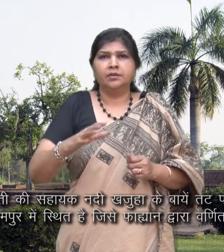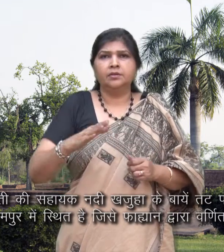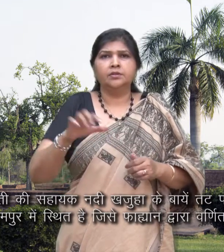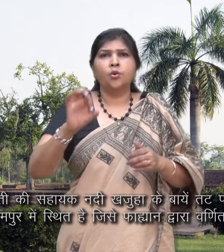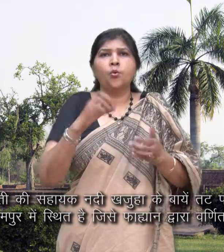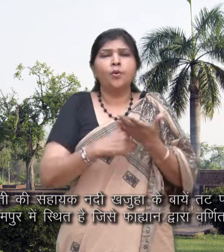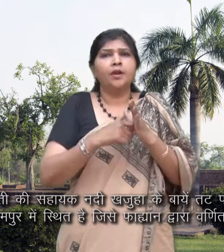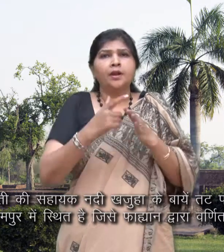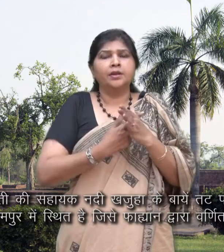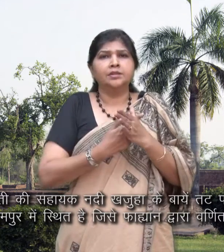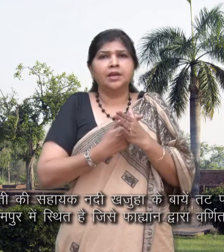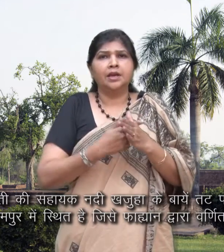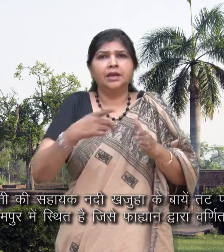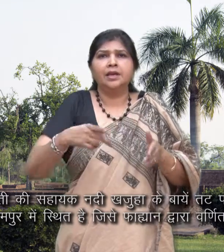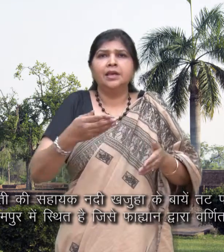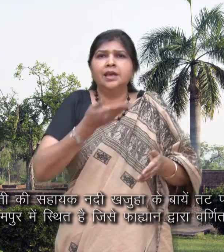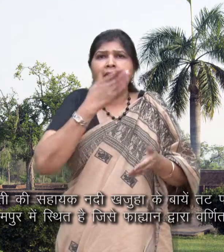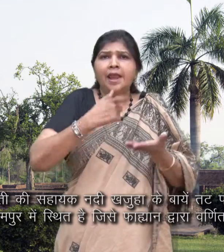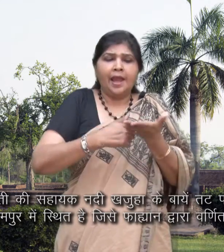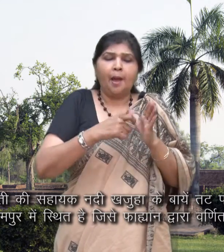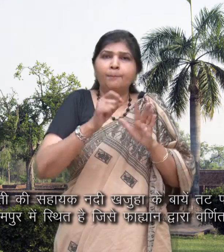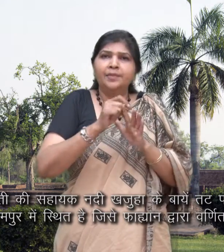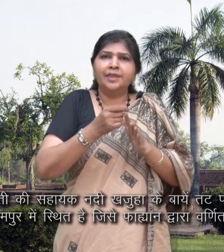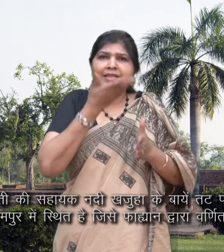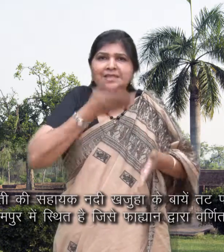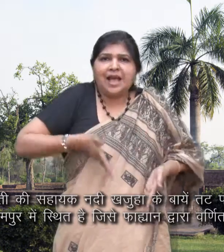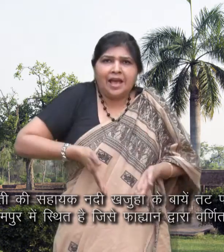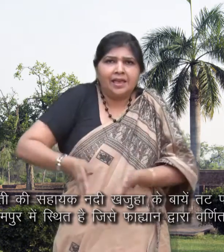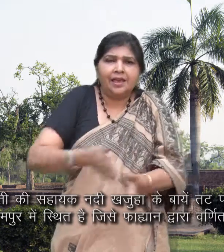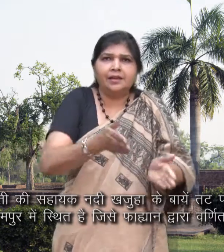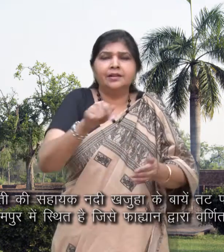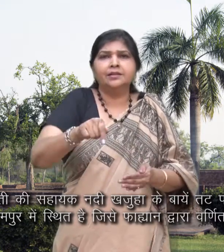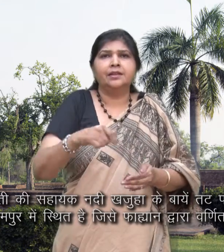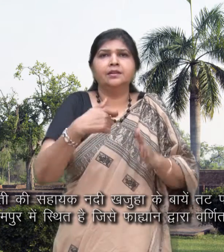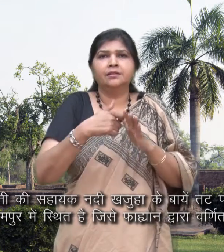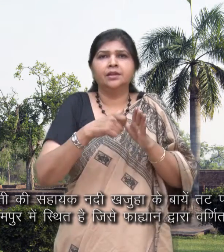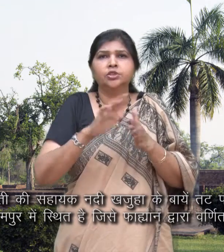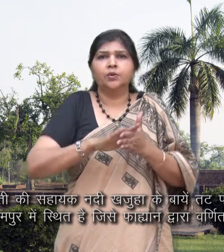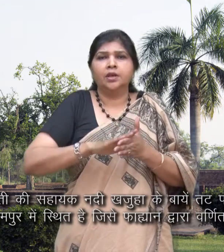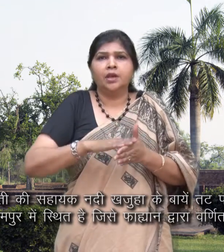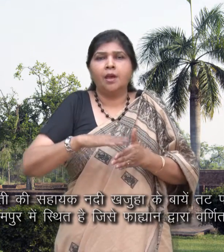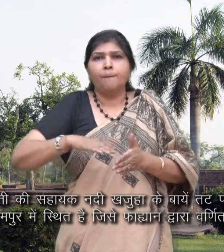ओड़ाझार राप्ती की सहायक नदी खजुआ के बाएं तट पर तहसील एवं जिला बलरामपुर में स्थित